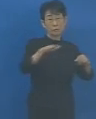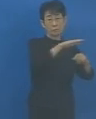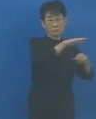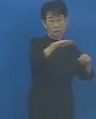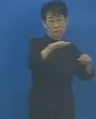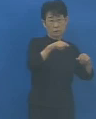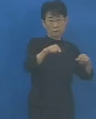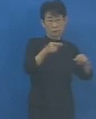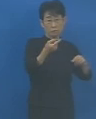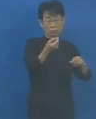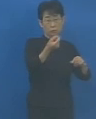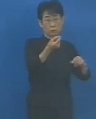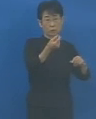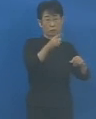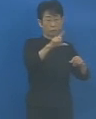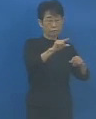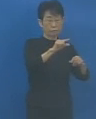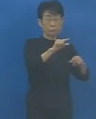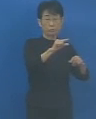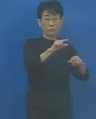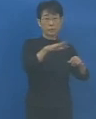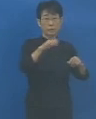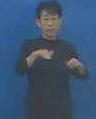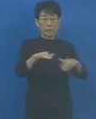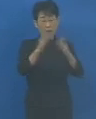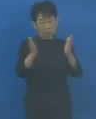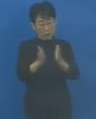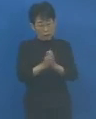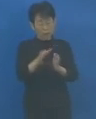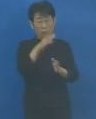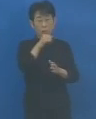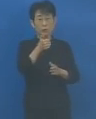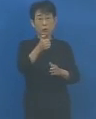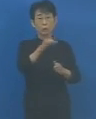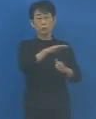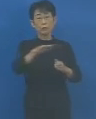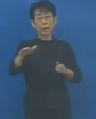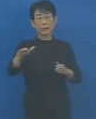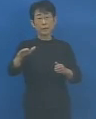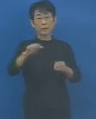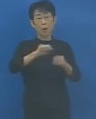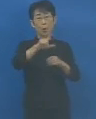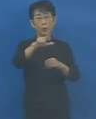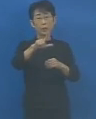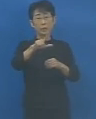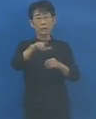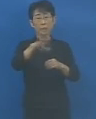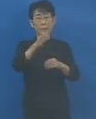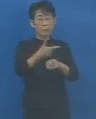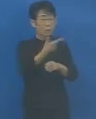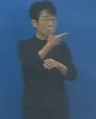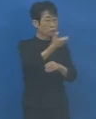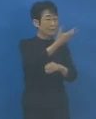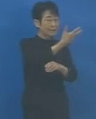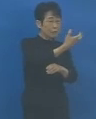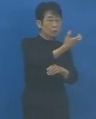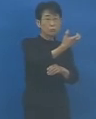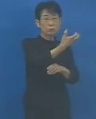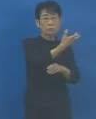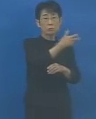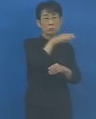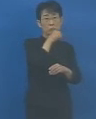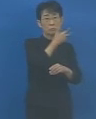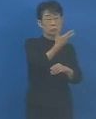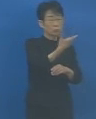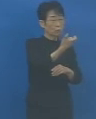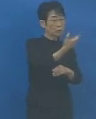状況で、大方は50代以下になっています。ただそれ以降の人も実はおられて、前回申し上